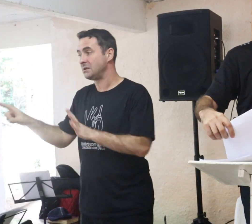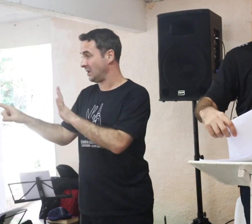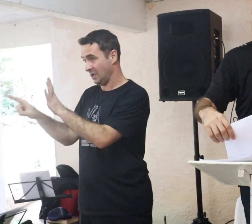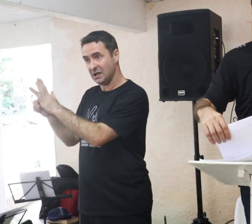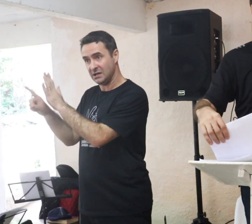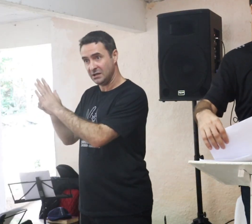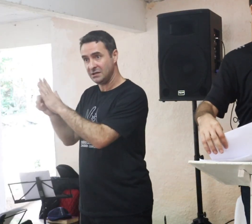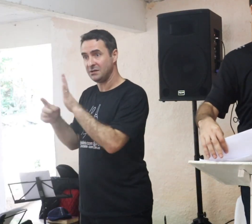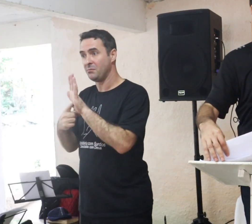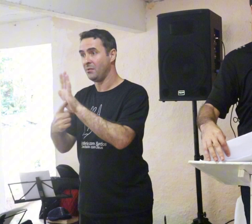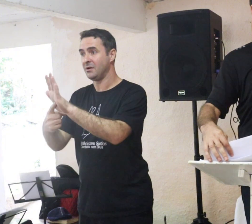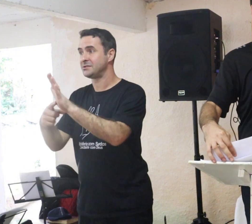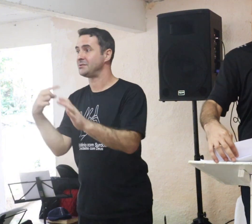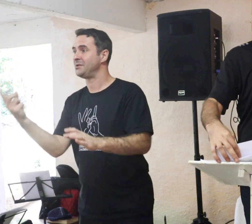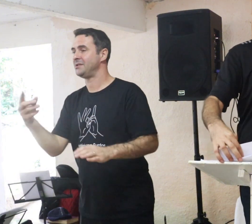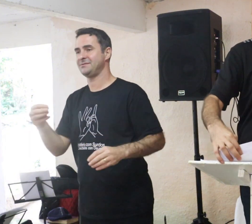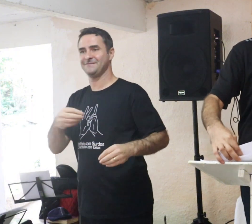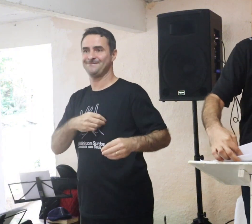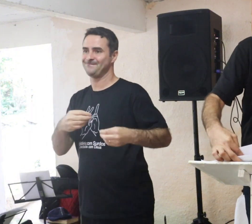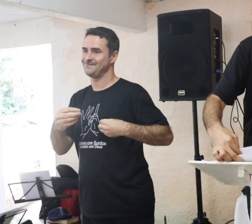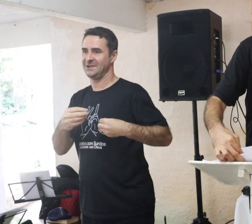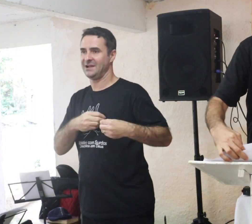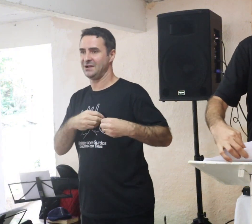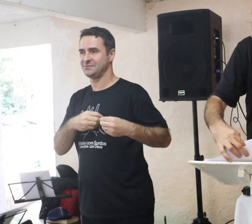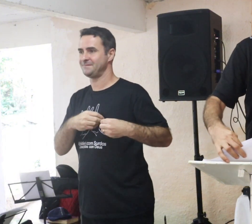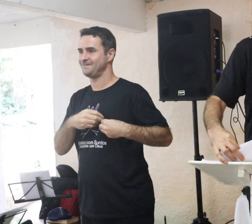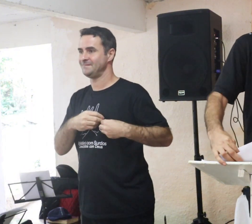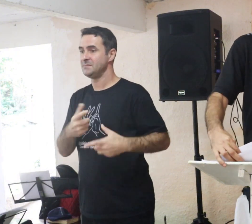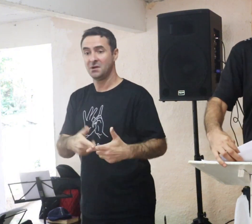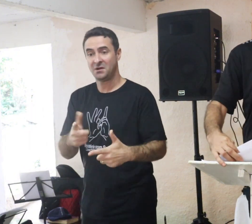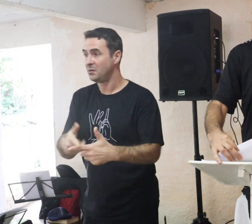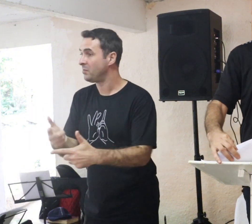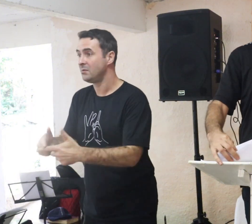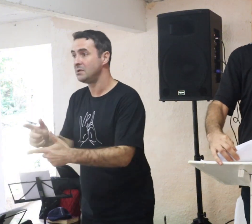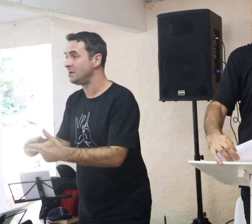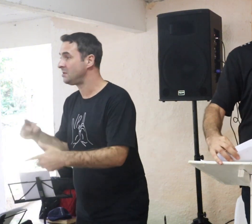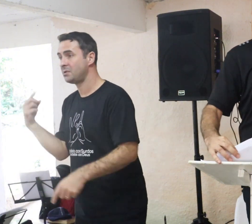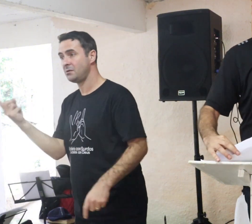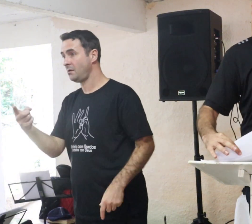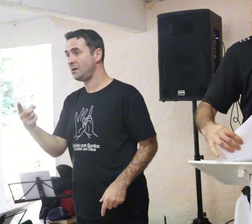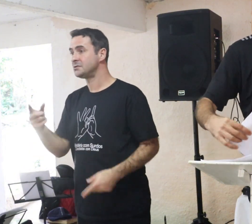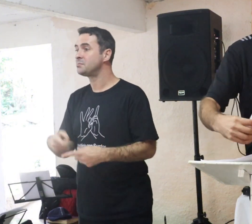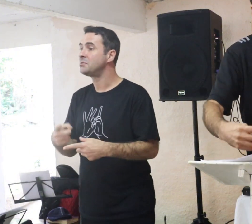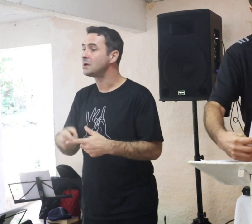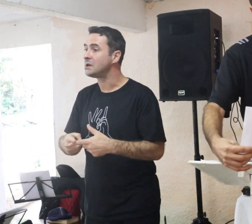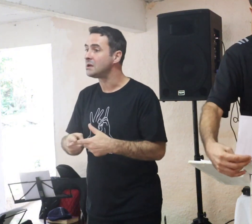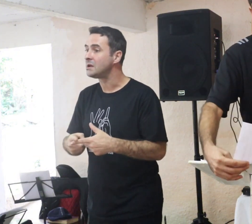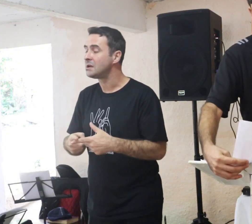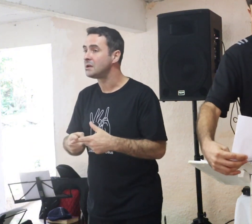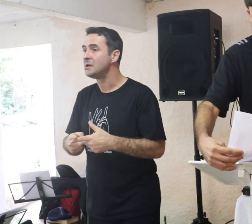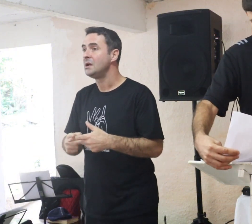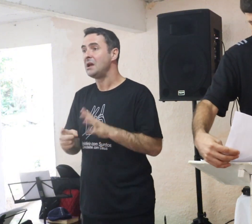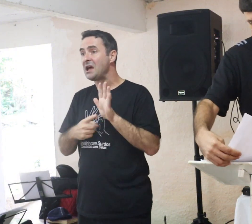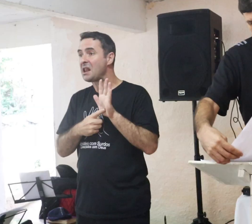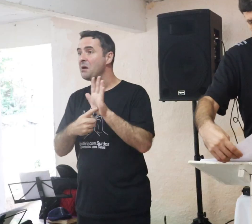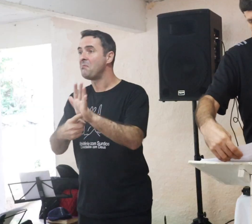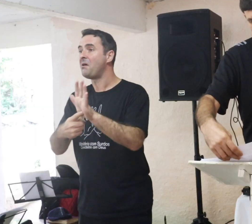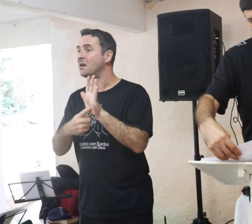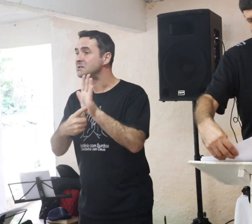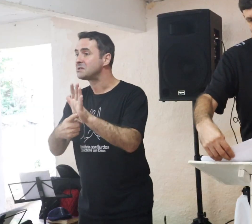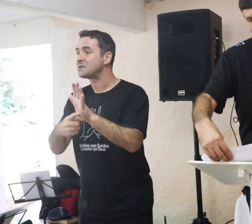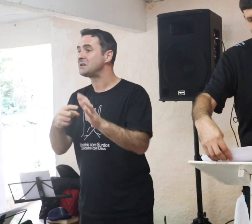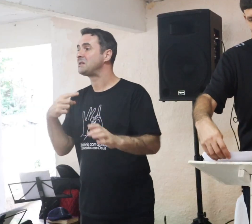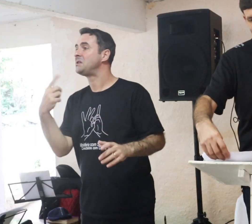condena. A lei é um problema para nós. Ela nos condena. Ela revela a nossa inclinação